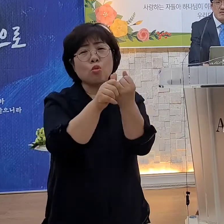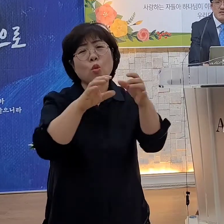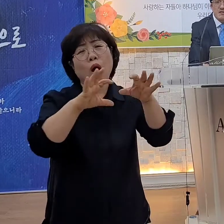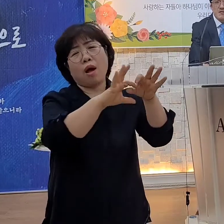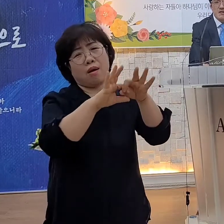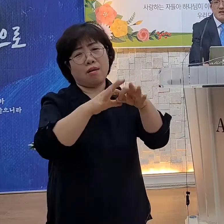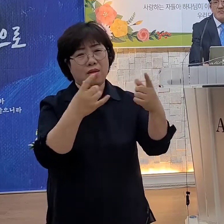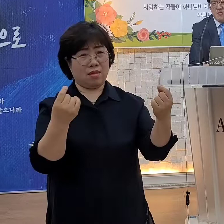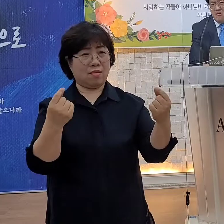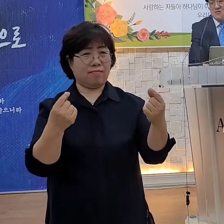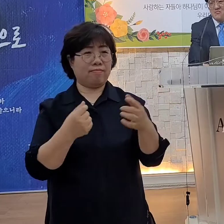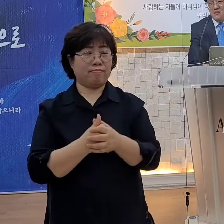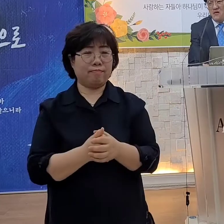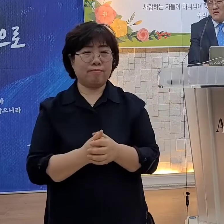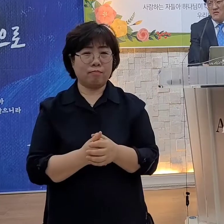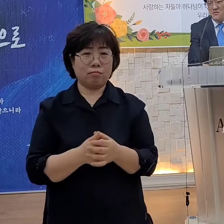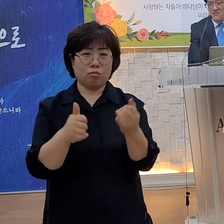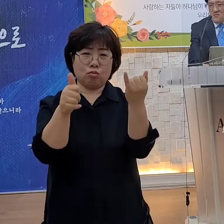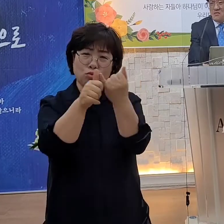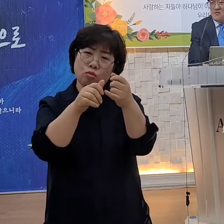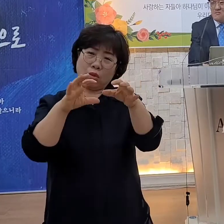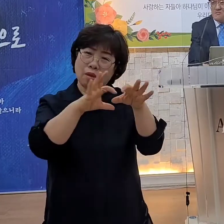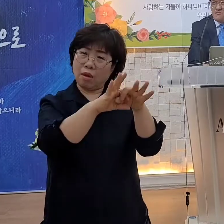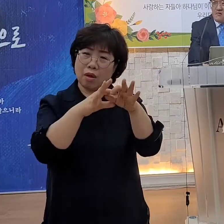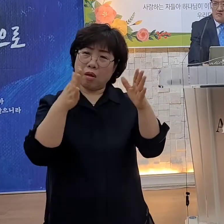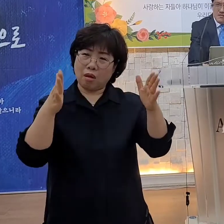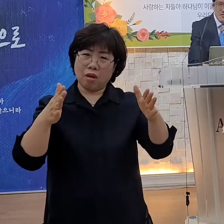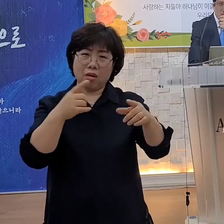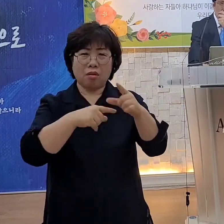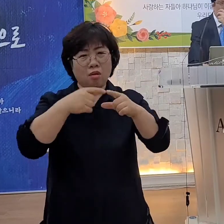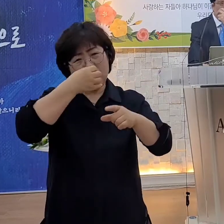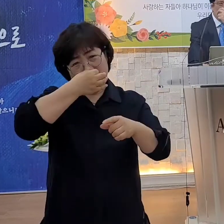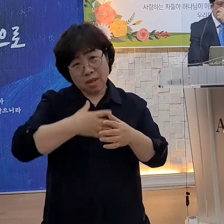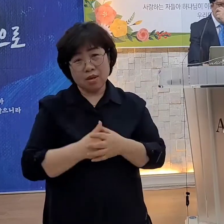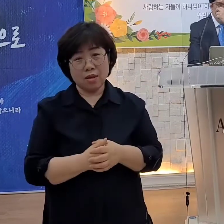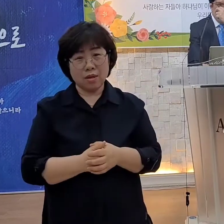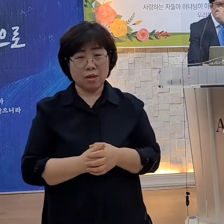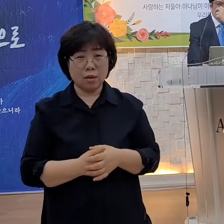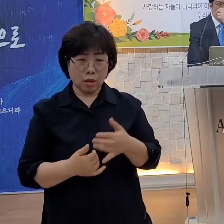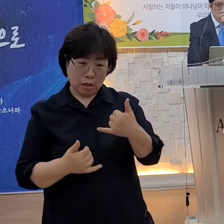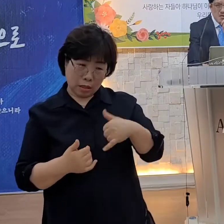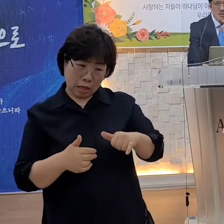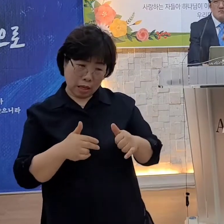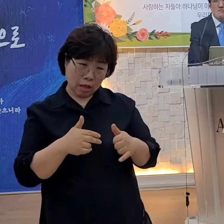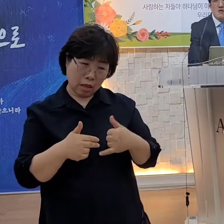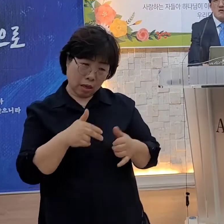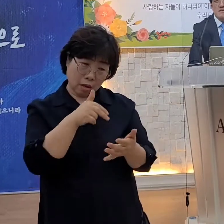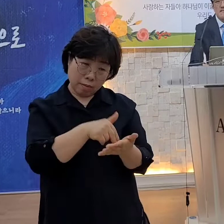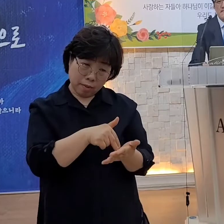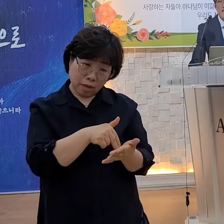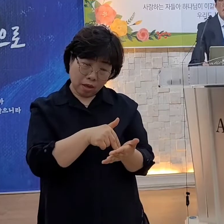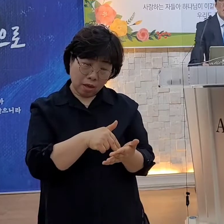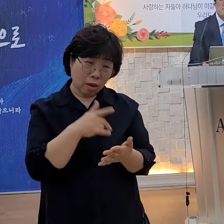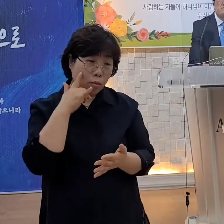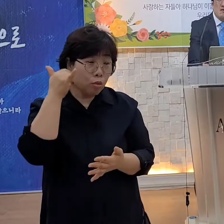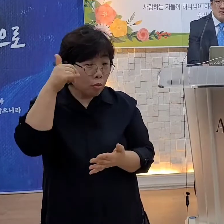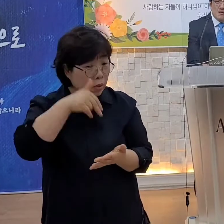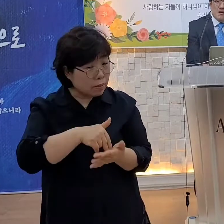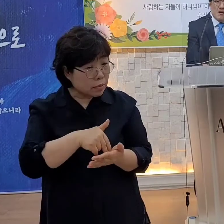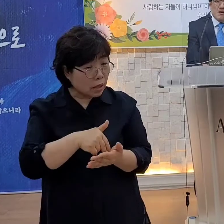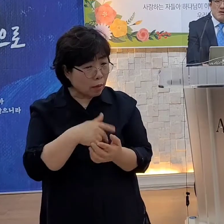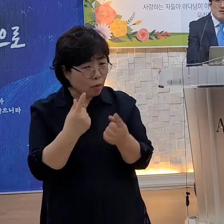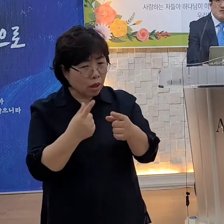생각을 한번 해보았습니다. 여러분 어떠세요? 진짜 다 어려운데 제일 어려운 게 이